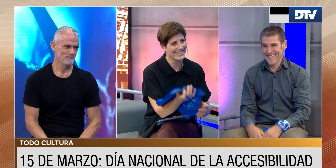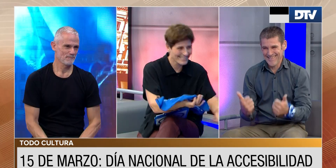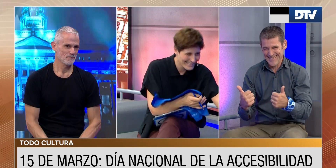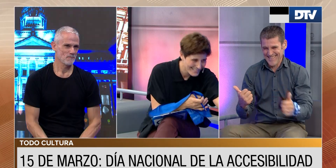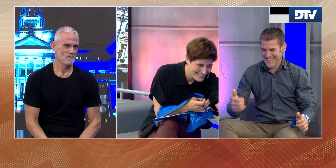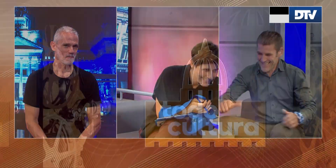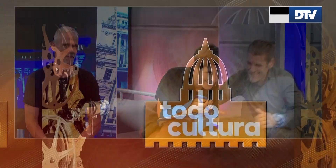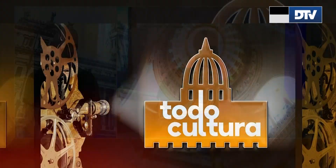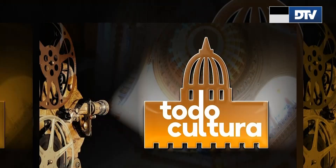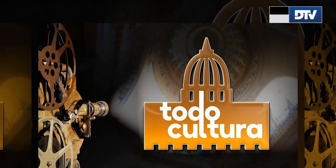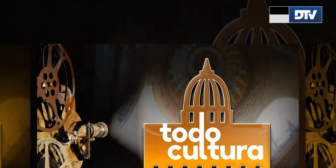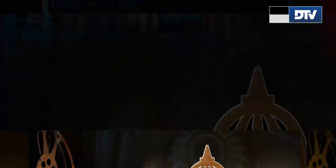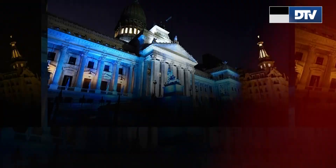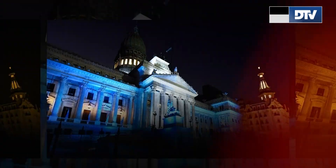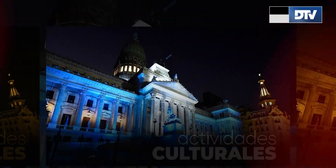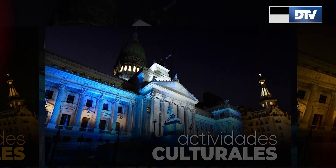gracias.